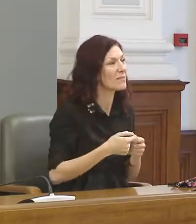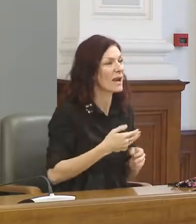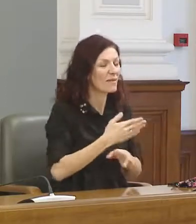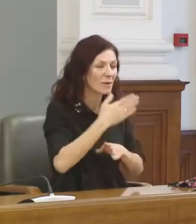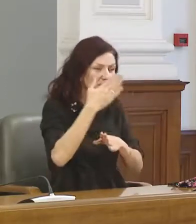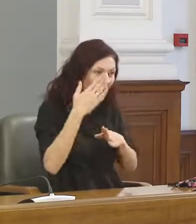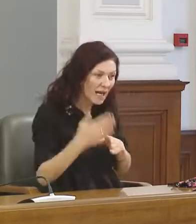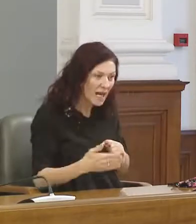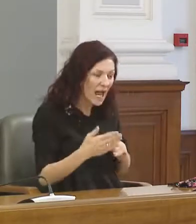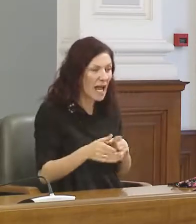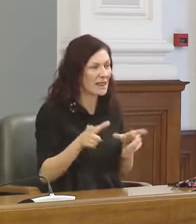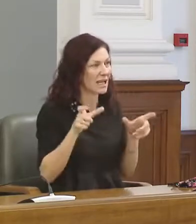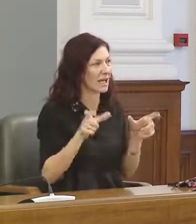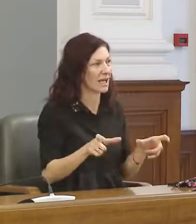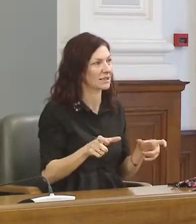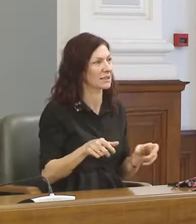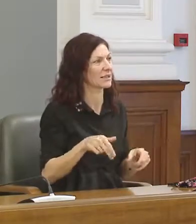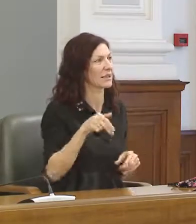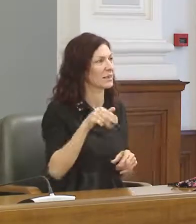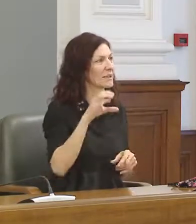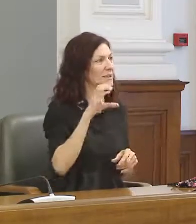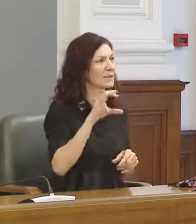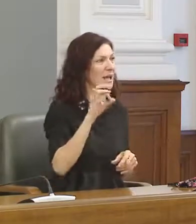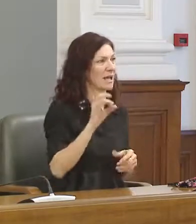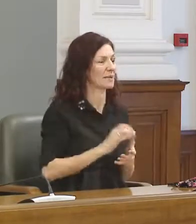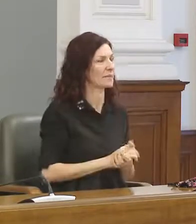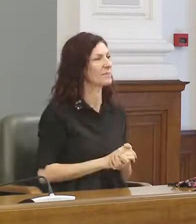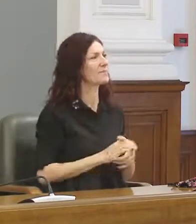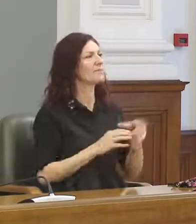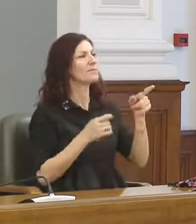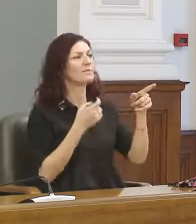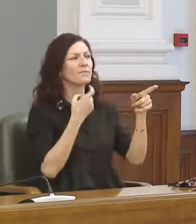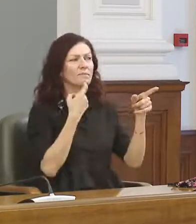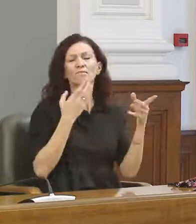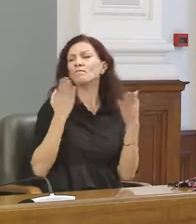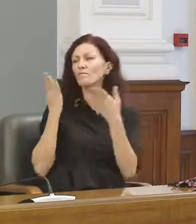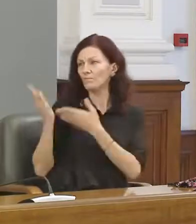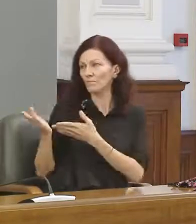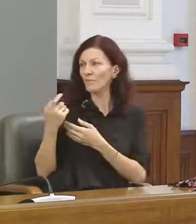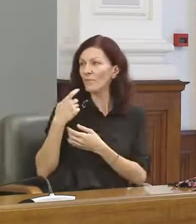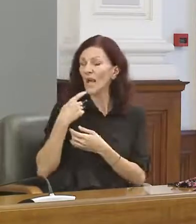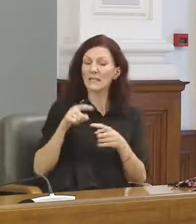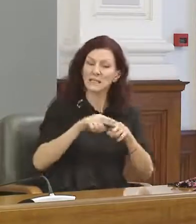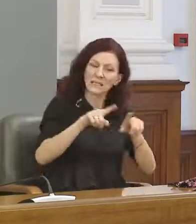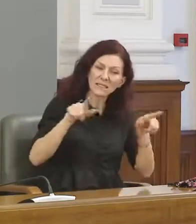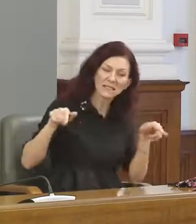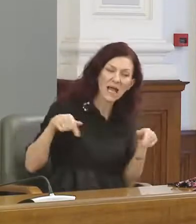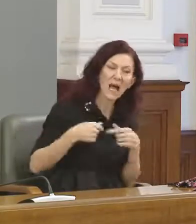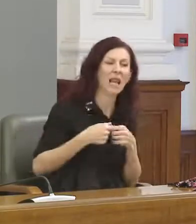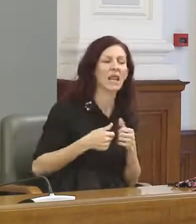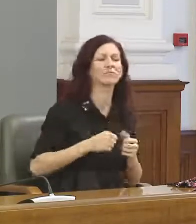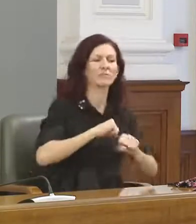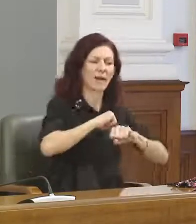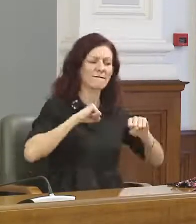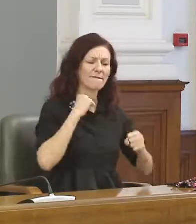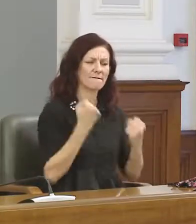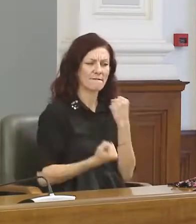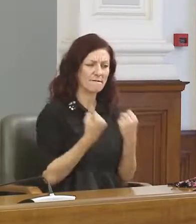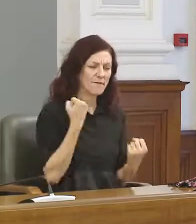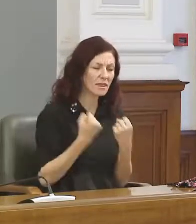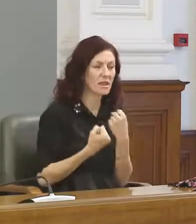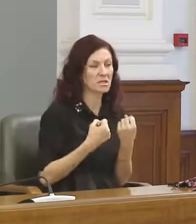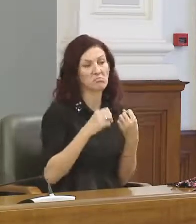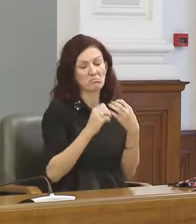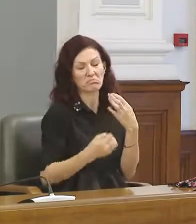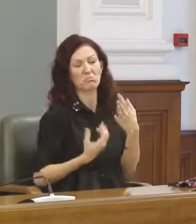карантината PCR? Господин заместник-министър, да ви попитам за залите, фитнеси, спортни обекти и басейни, които са източник на здраве, както